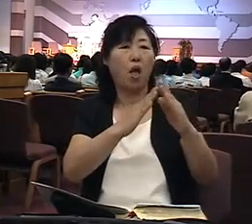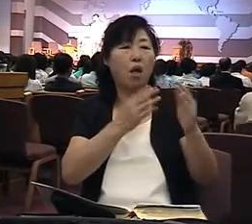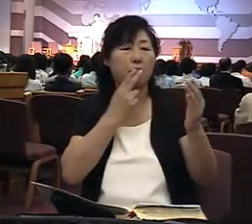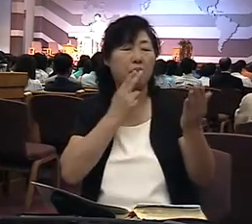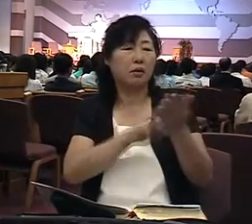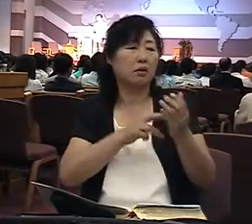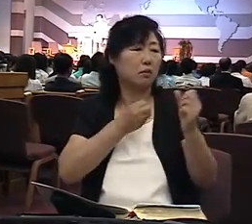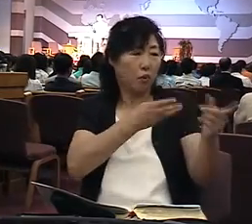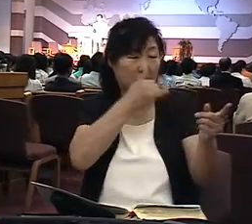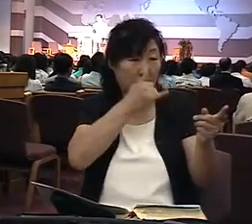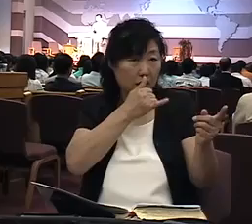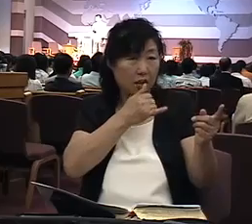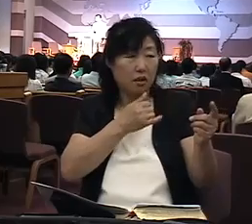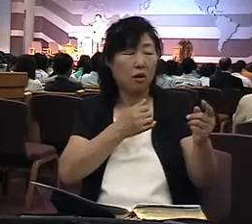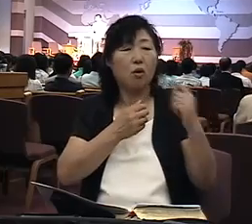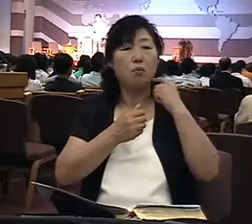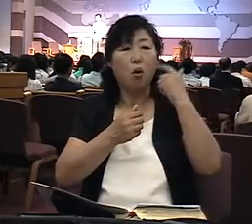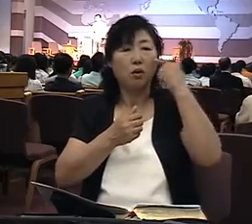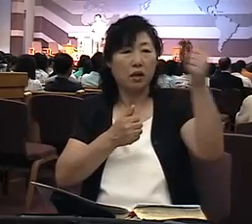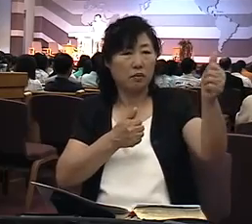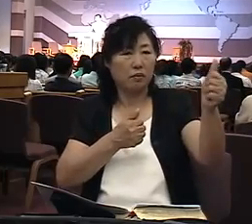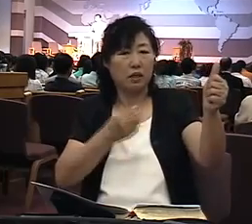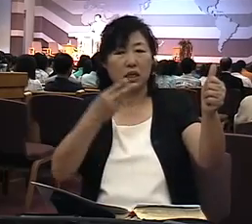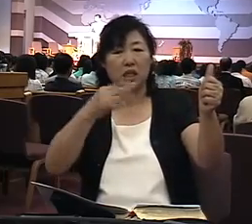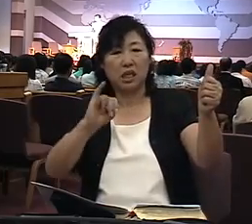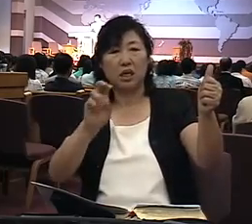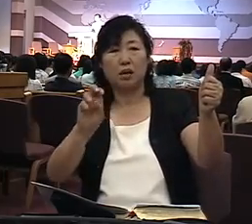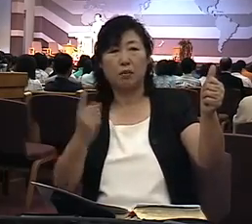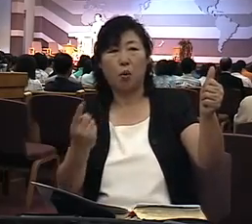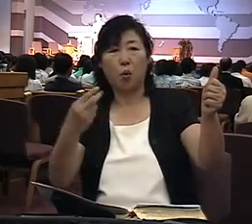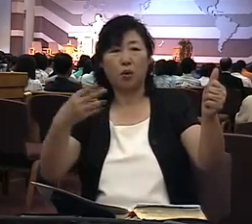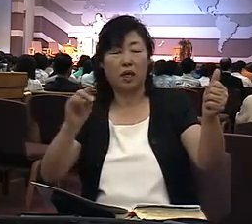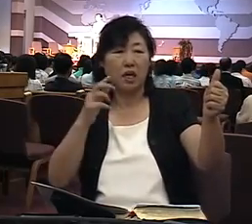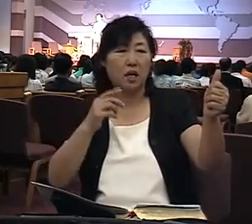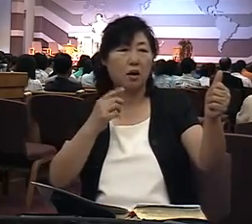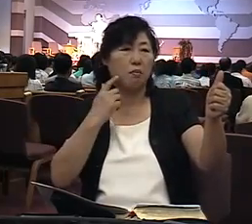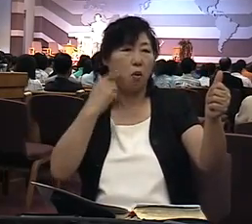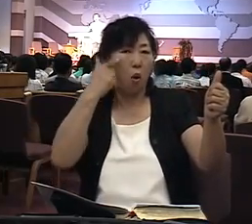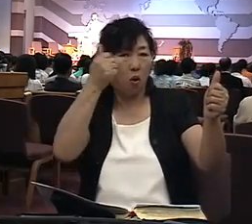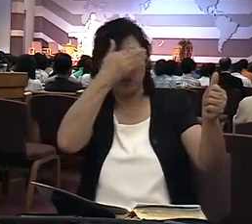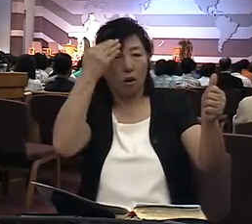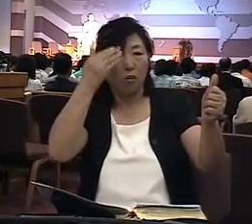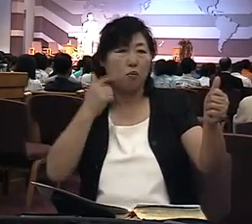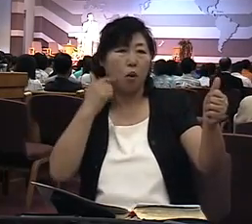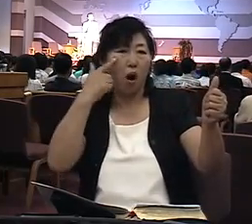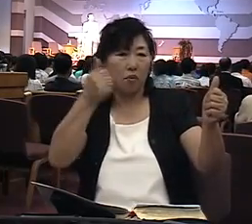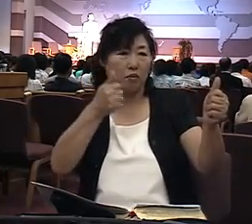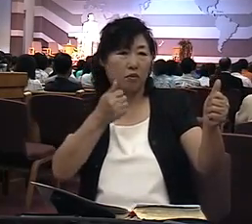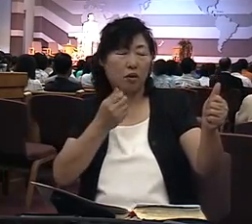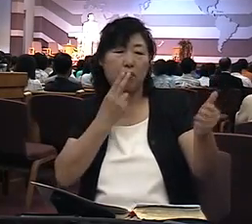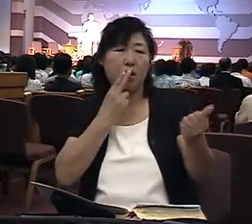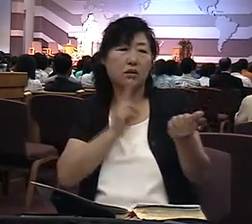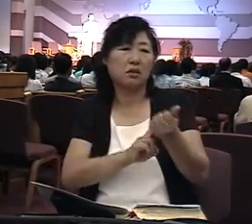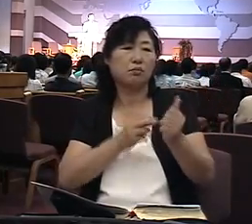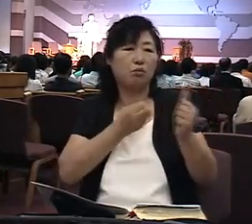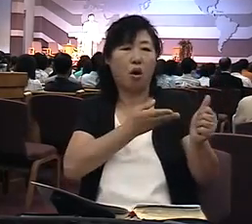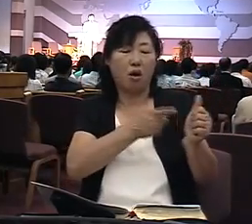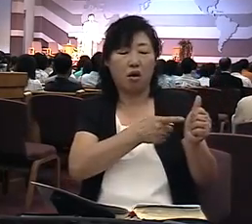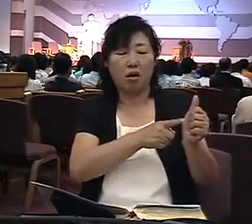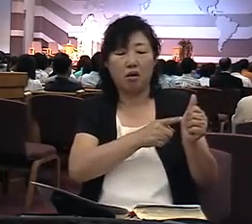편지인데, 디모데 젊은 목회자에게 사도 바울이 편지를 보내면서 너가 목회를 하는 동안, 교회를 섬기는